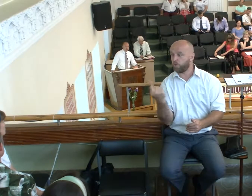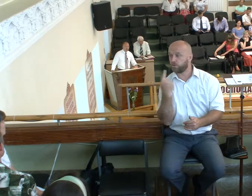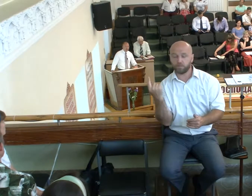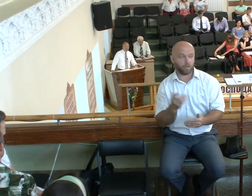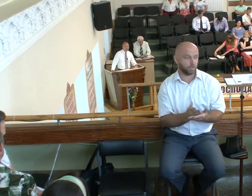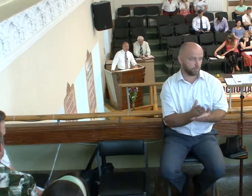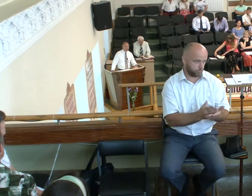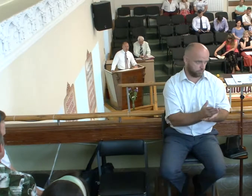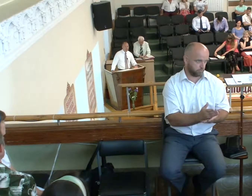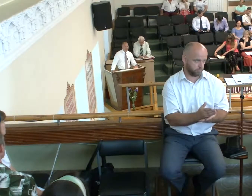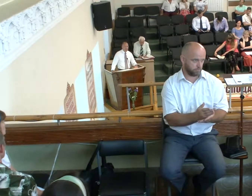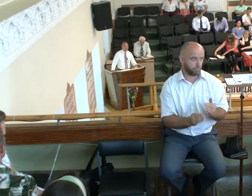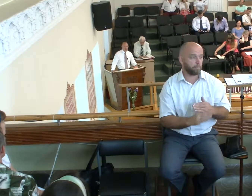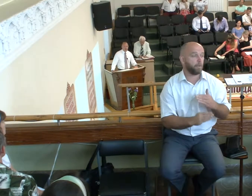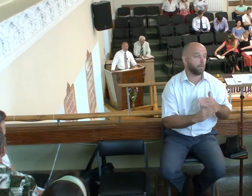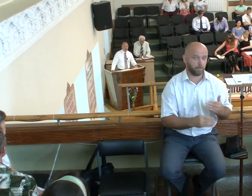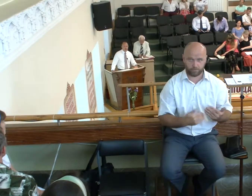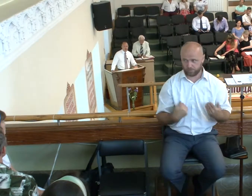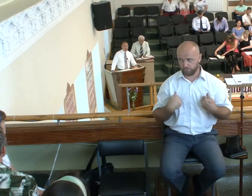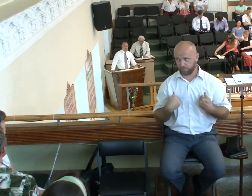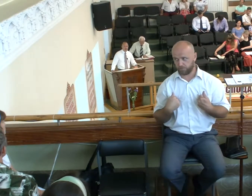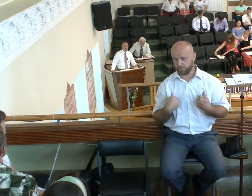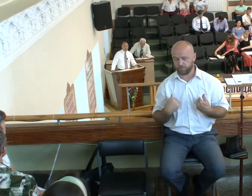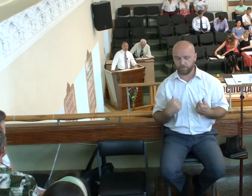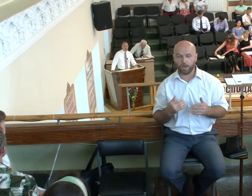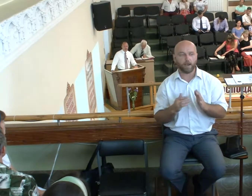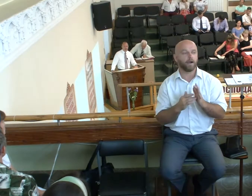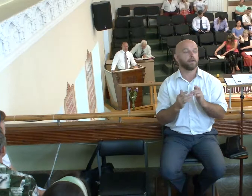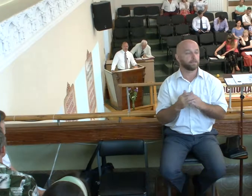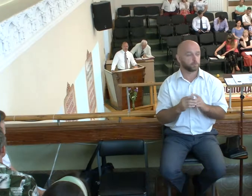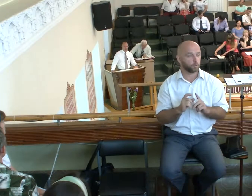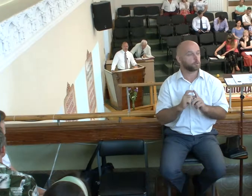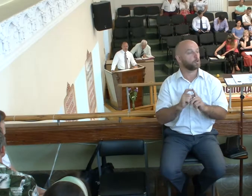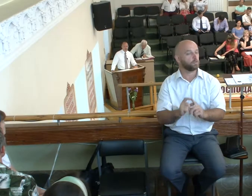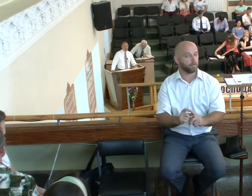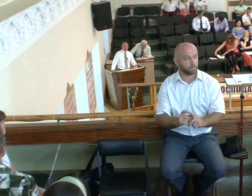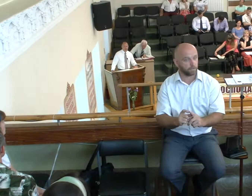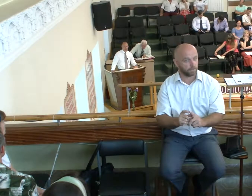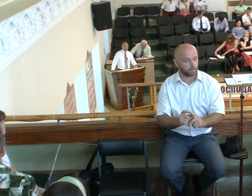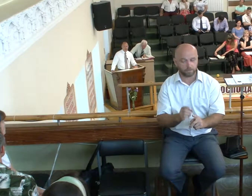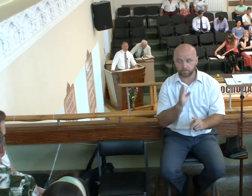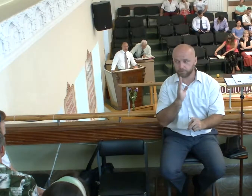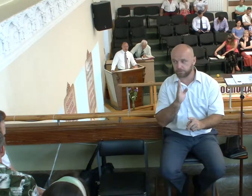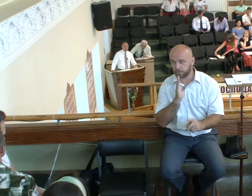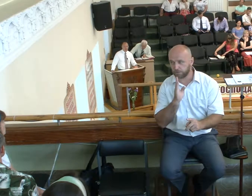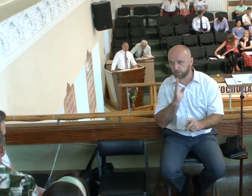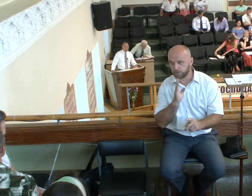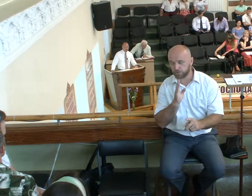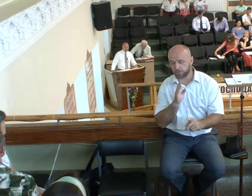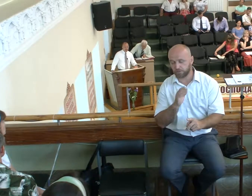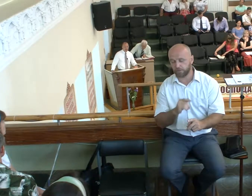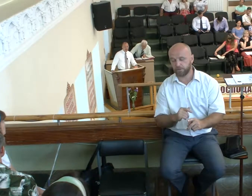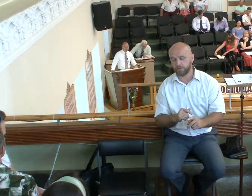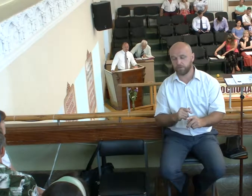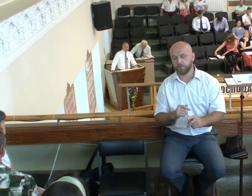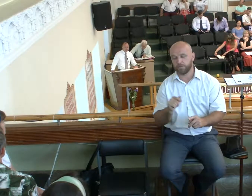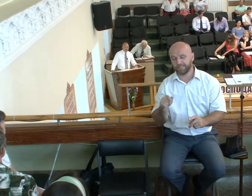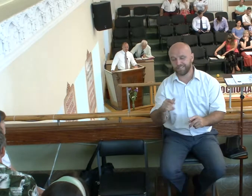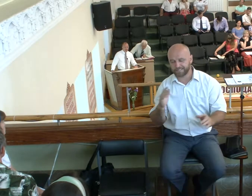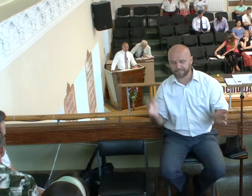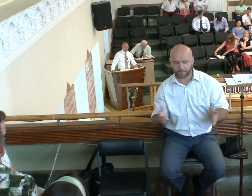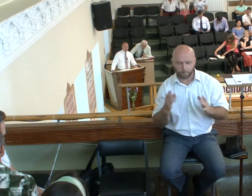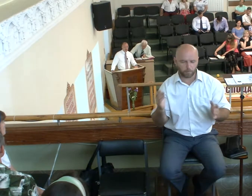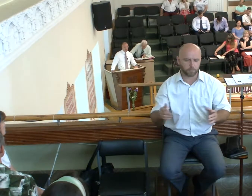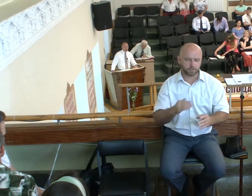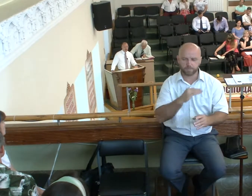ей, чтобы помогла мне». Иисус же сказал ей в ответ: «Марфа, Марфа, ты заботишься